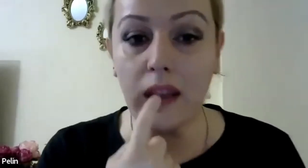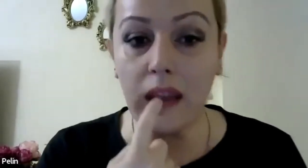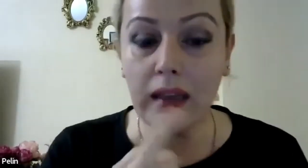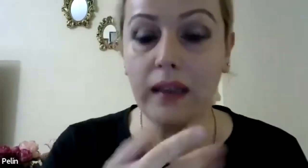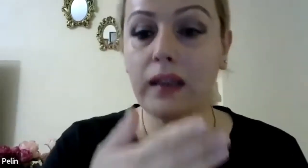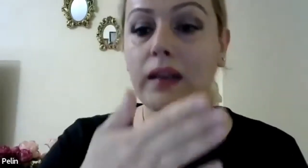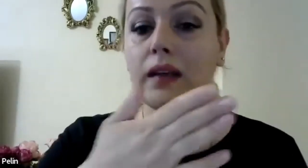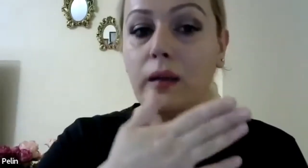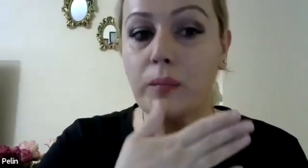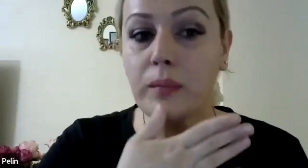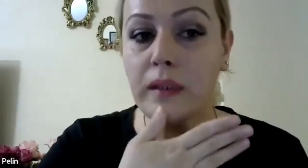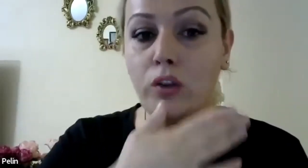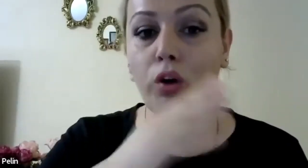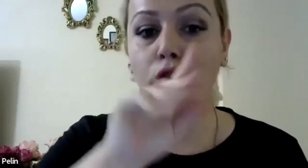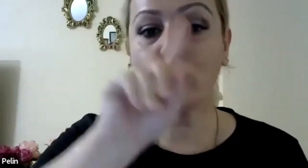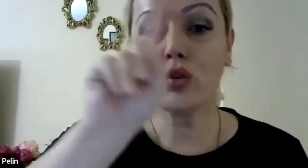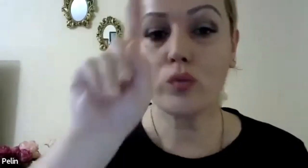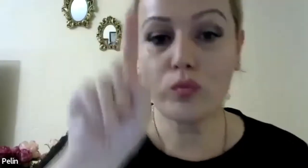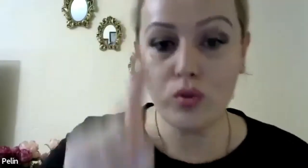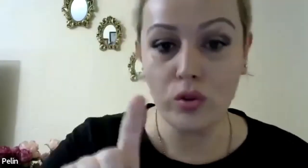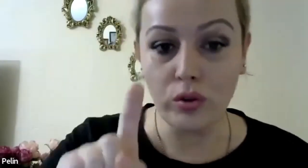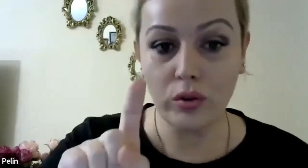dili biliyor musun?